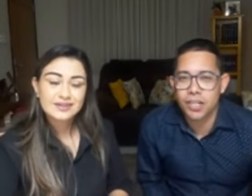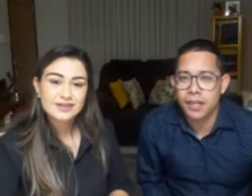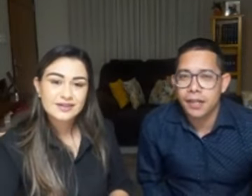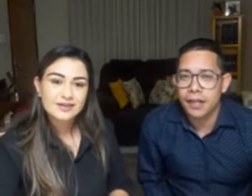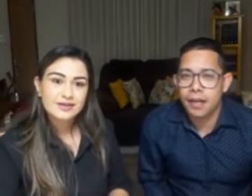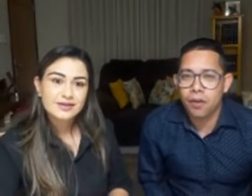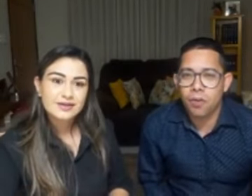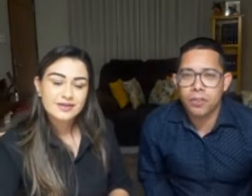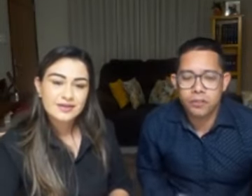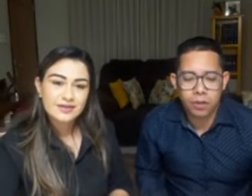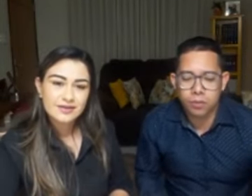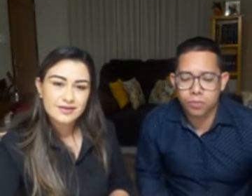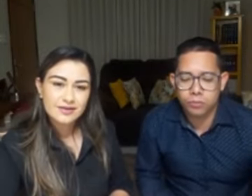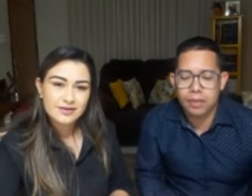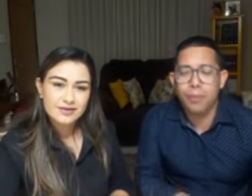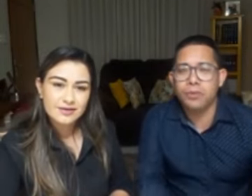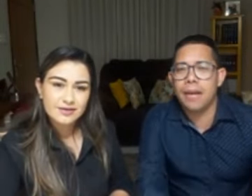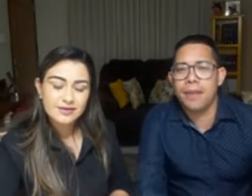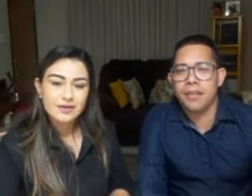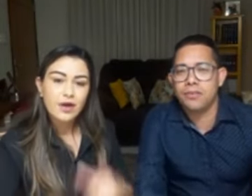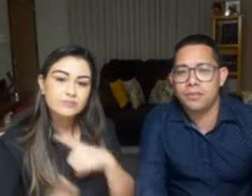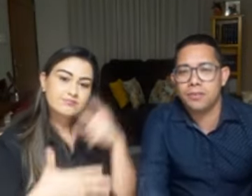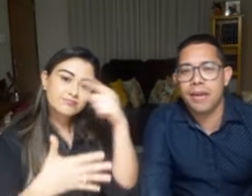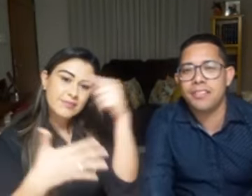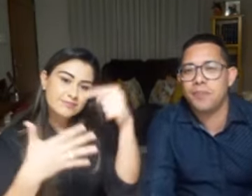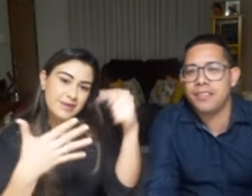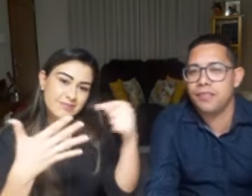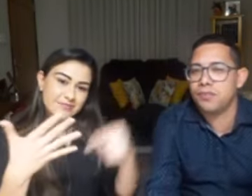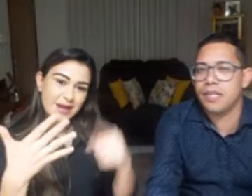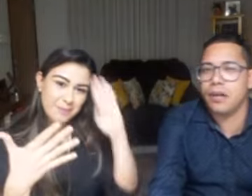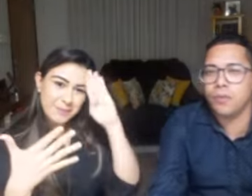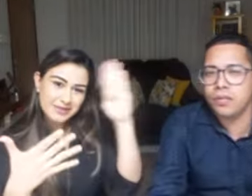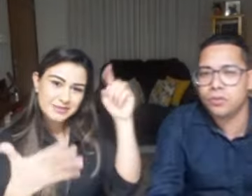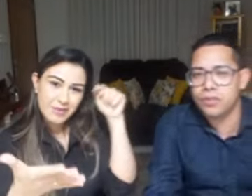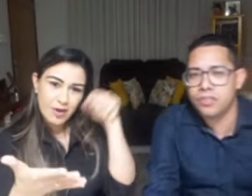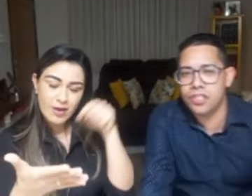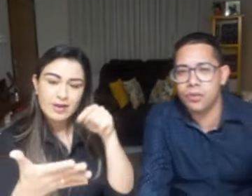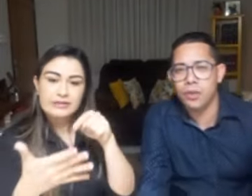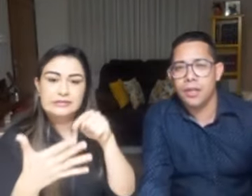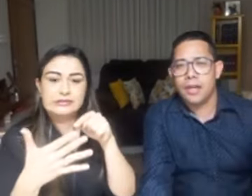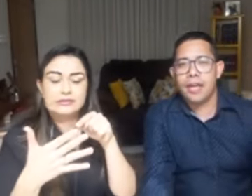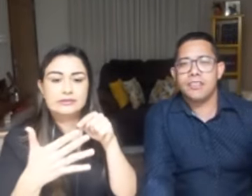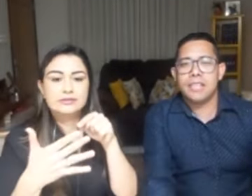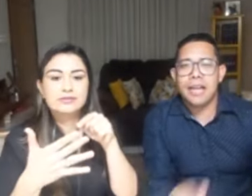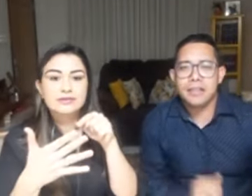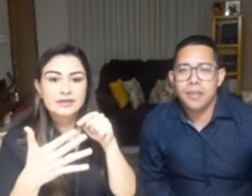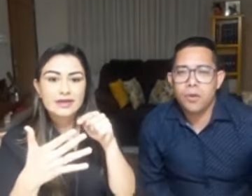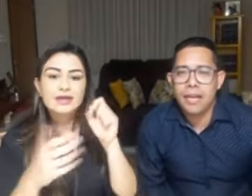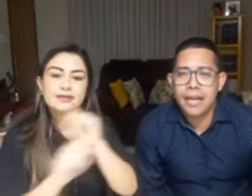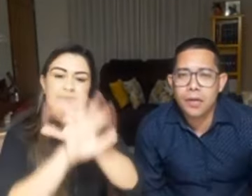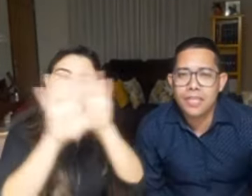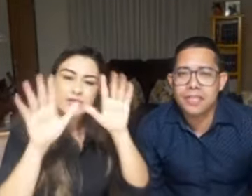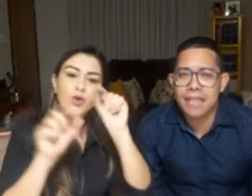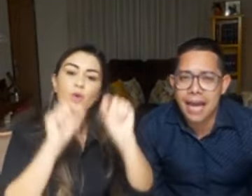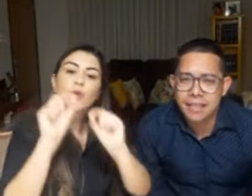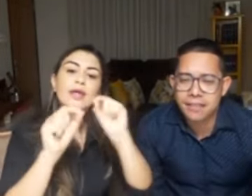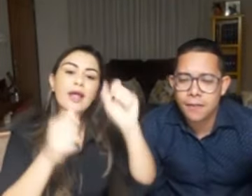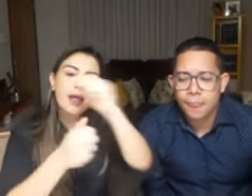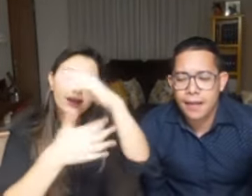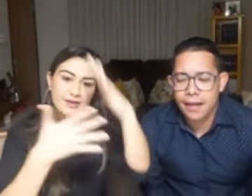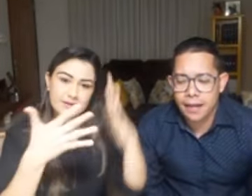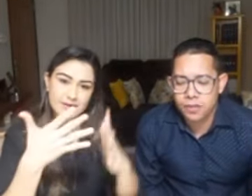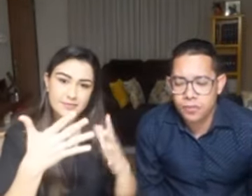gente alguns apontamentos mais específicos seriam isso, no sentido de esclarecer o que é a língua de